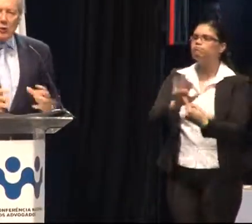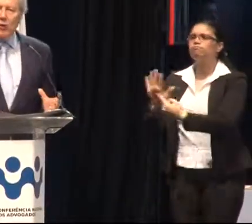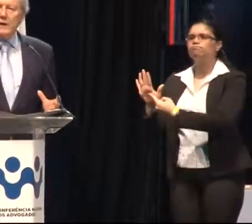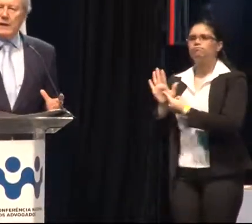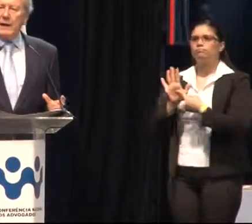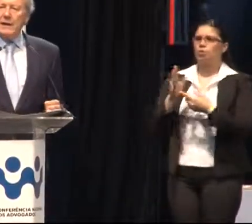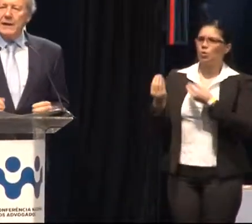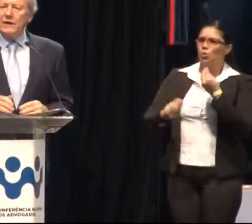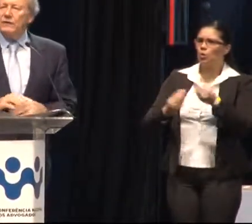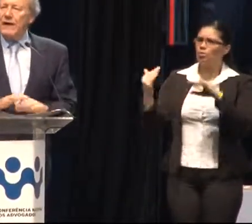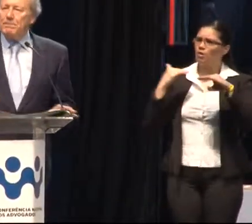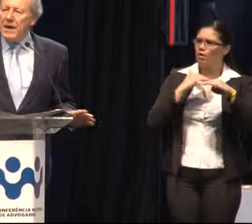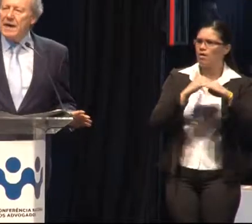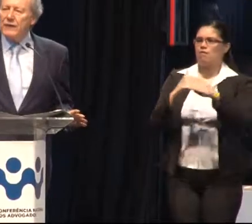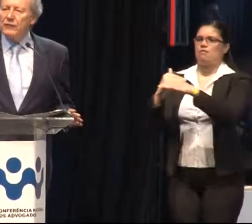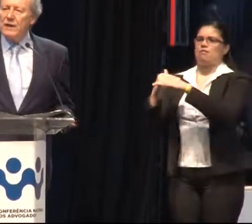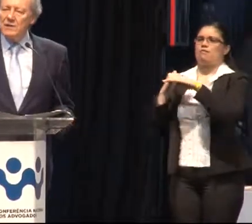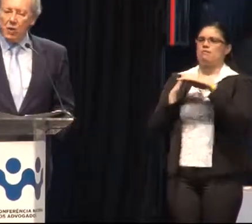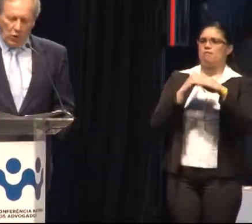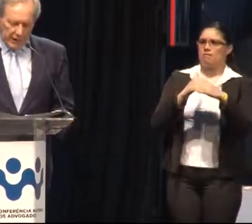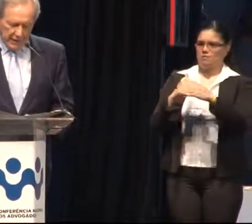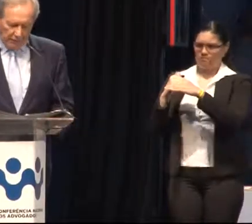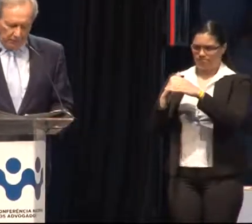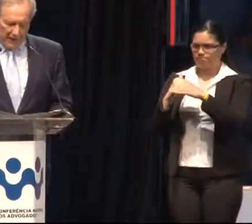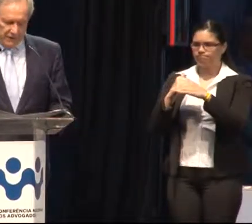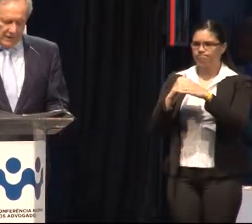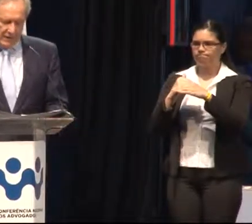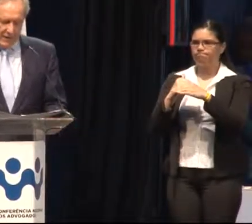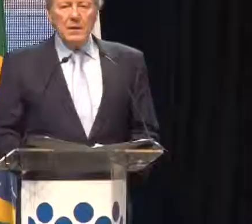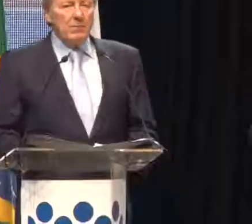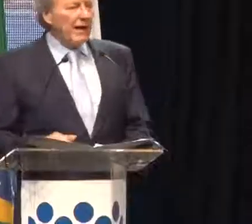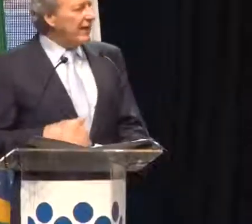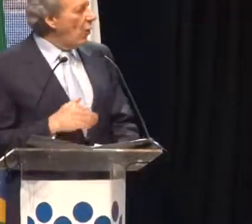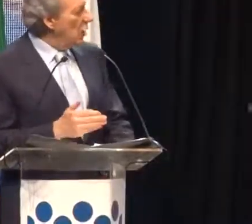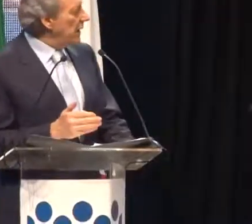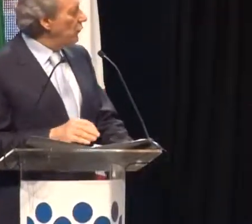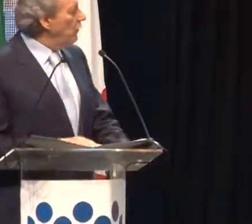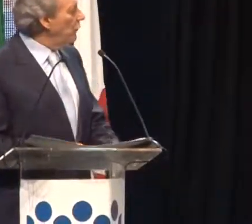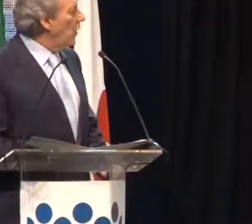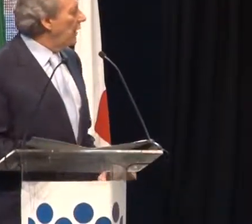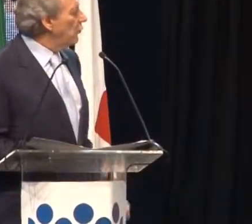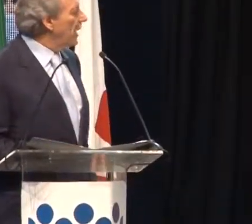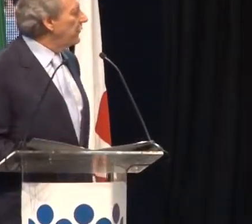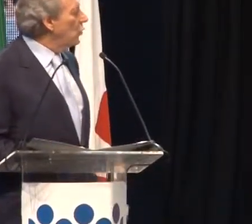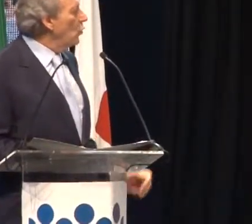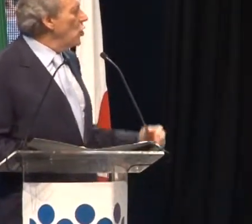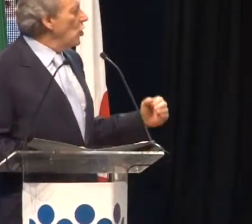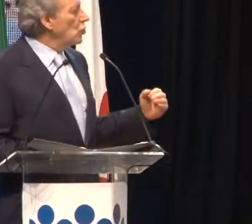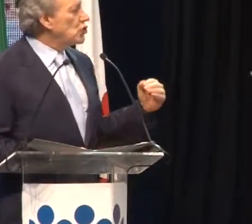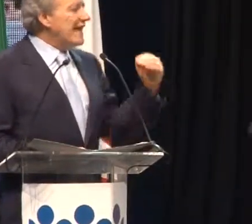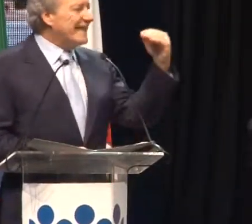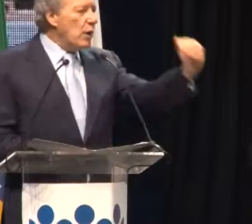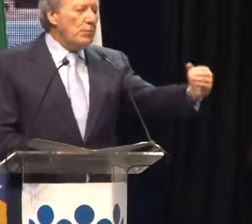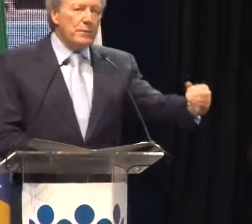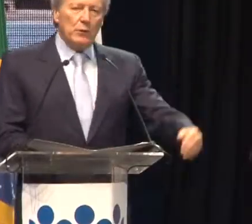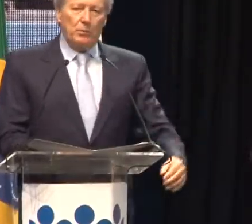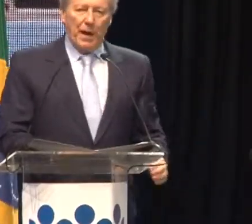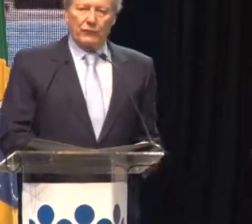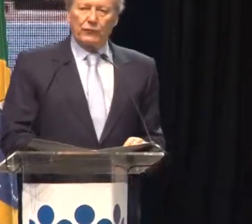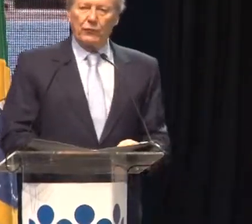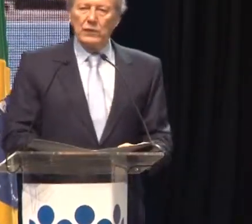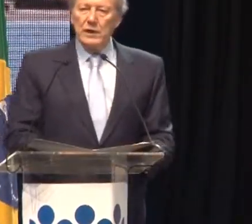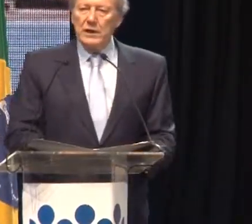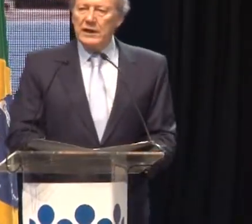mais genuína e sem peias de qualquer espécie. Mas a Ordem dos Advogados do Brasil já deu um